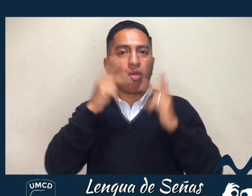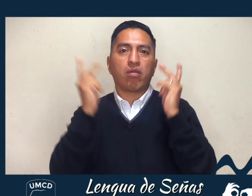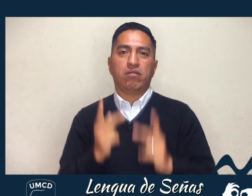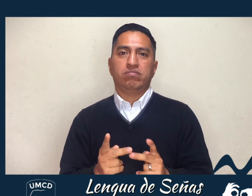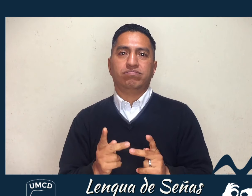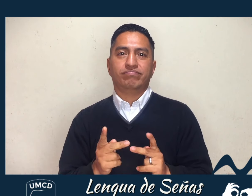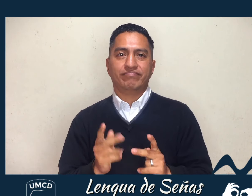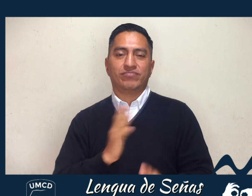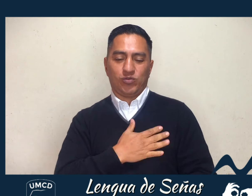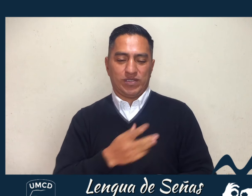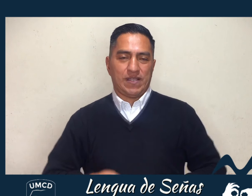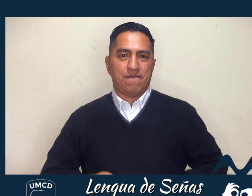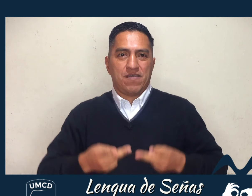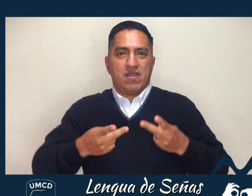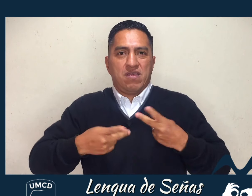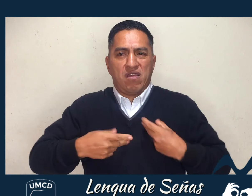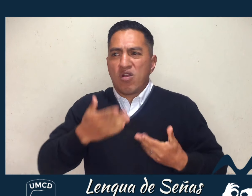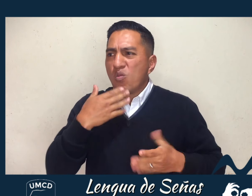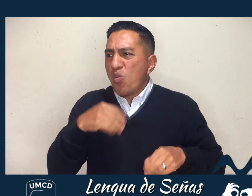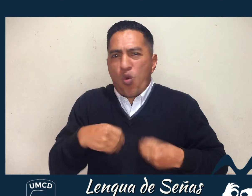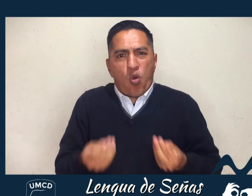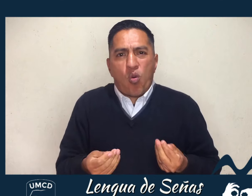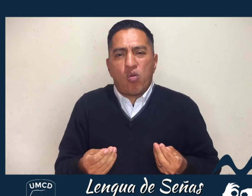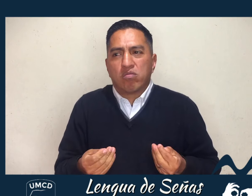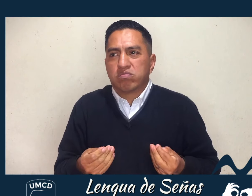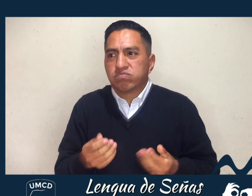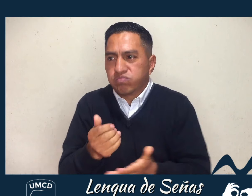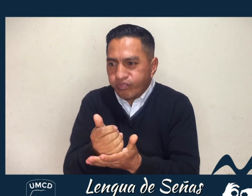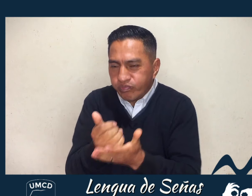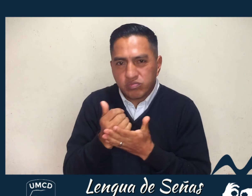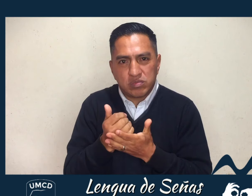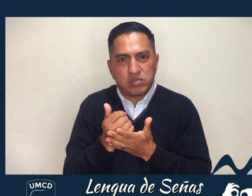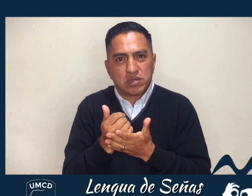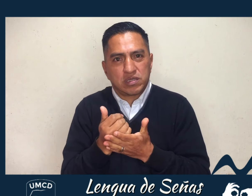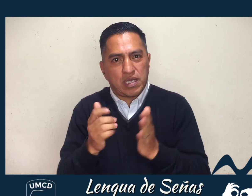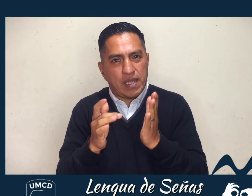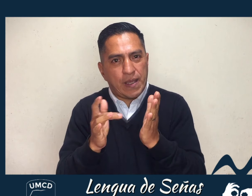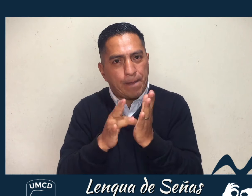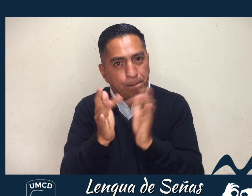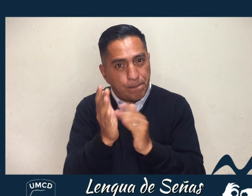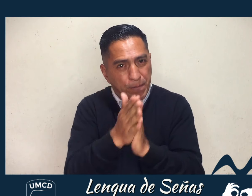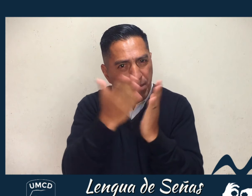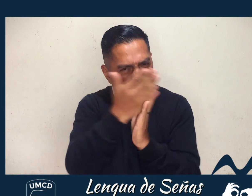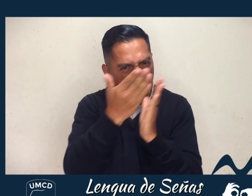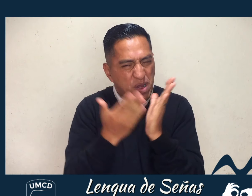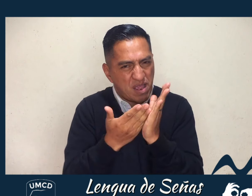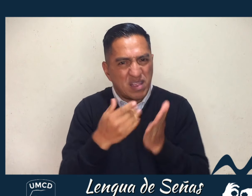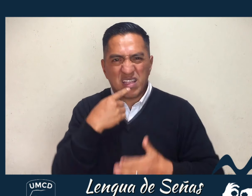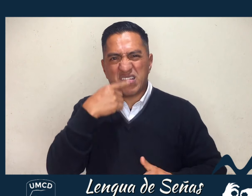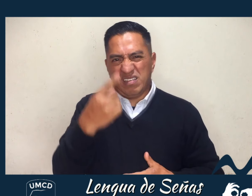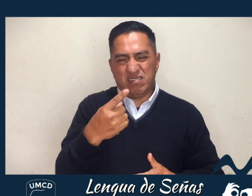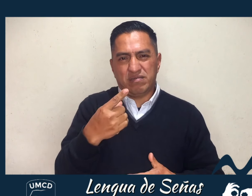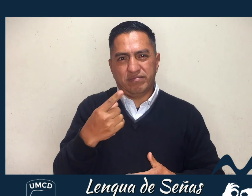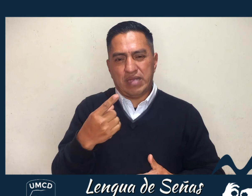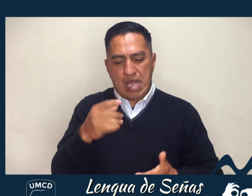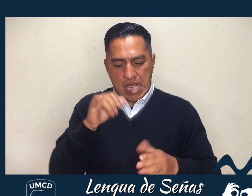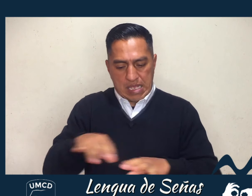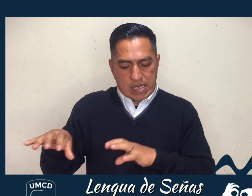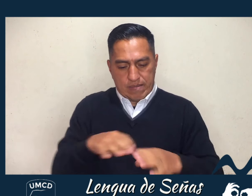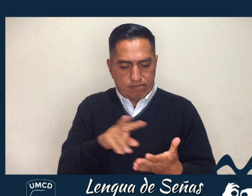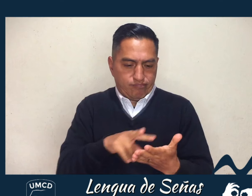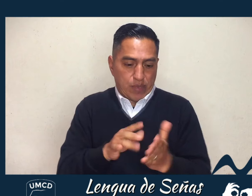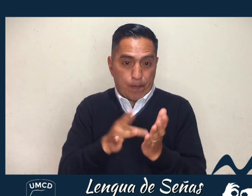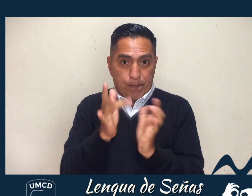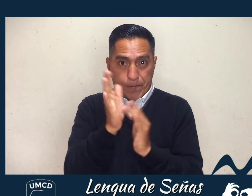hay en nuestra vida. ¿Cómo funciona esto? ¿Cómo podemos aplicar esto que el apóstol Pablo nos llama a hacer en